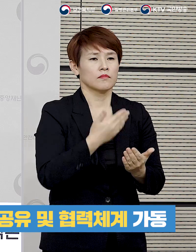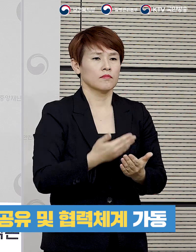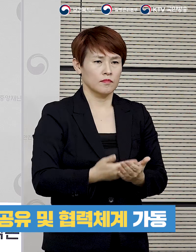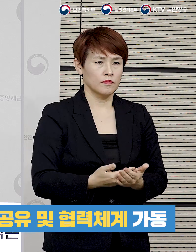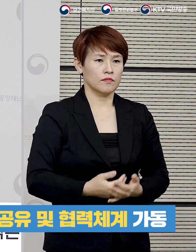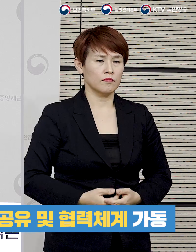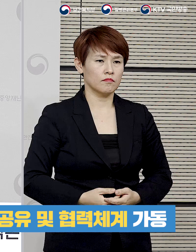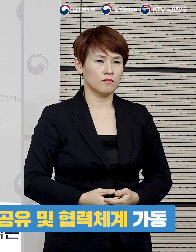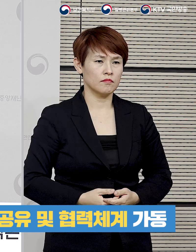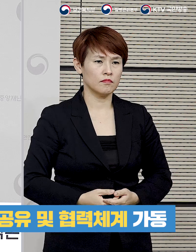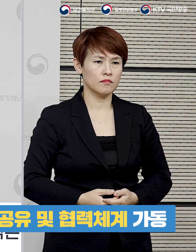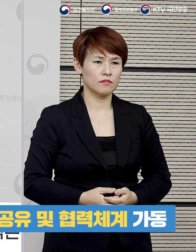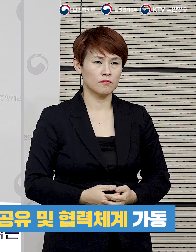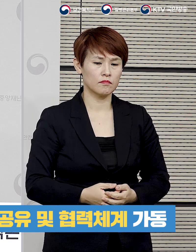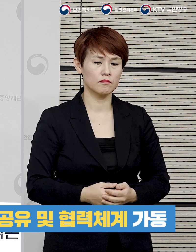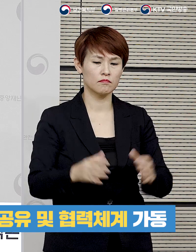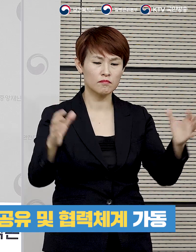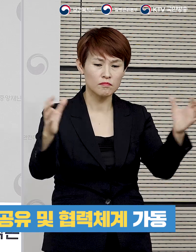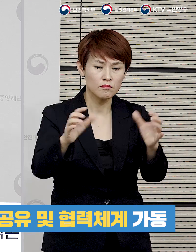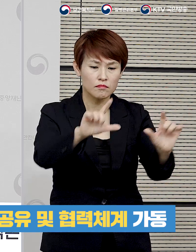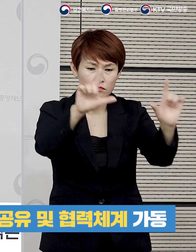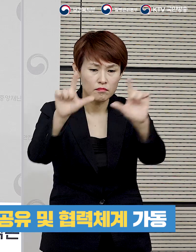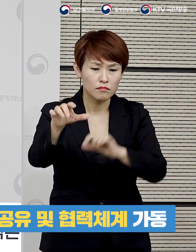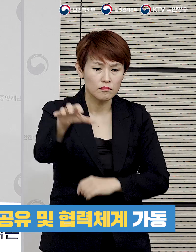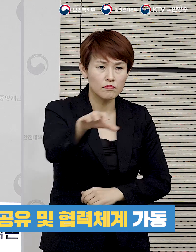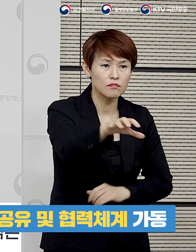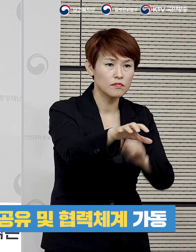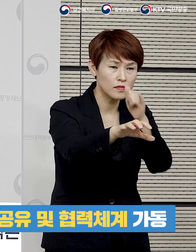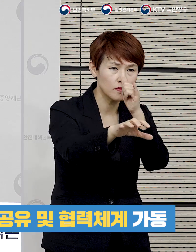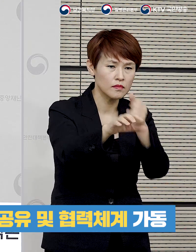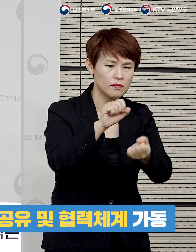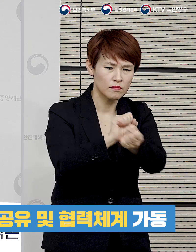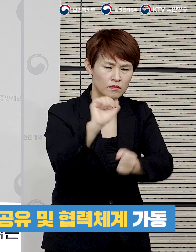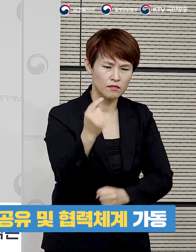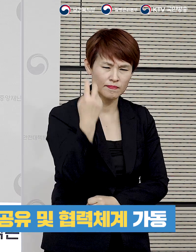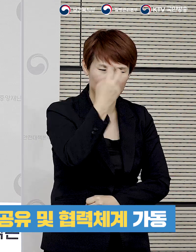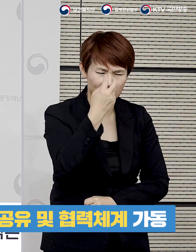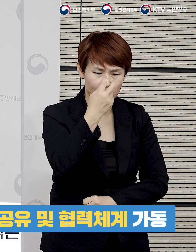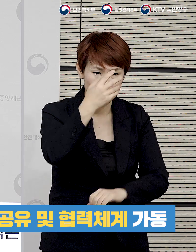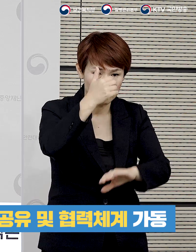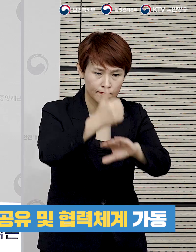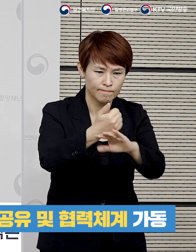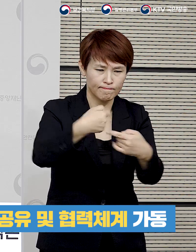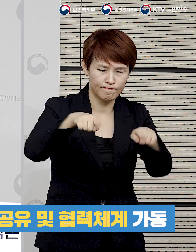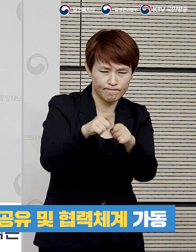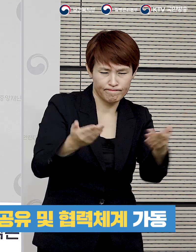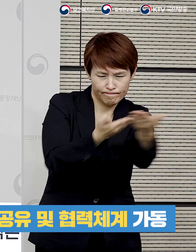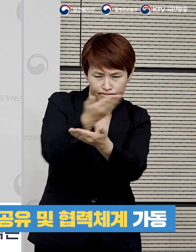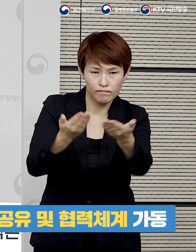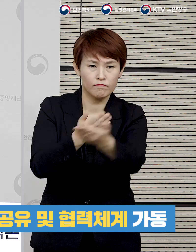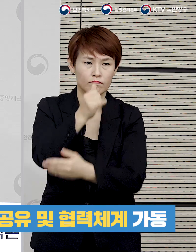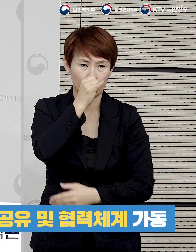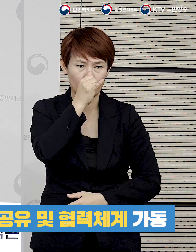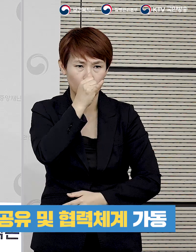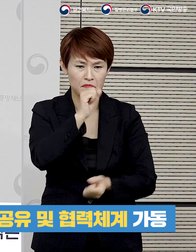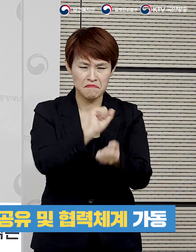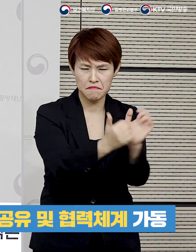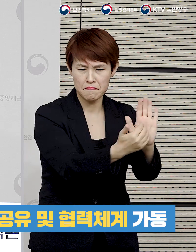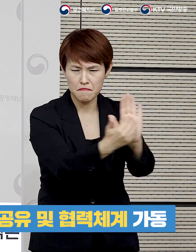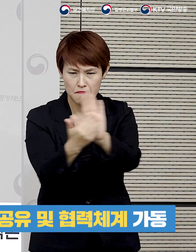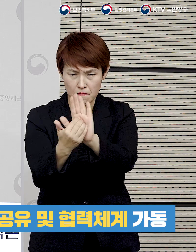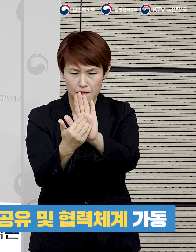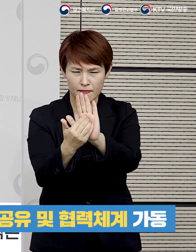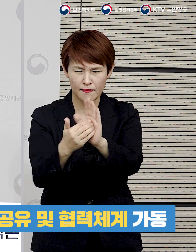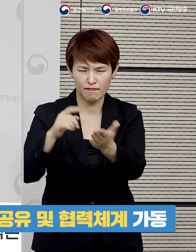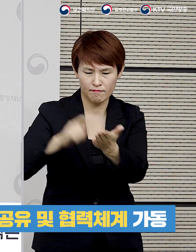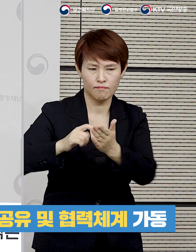무엇보다도 긴요합니다. 동일 생활권을 가지고 있는 수도권 지역에서는 역학조사 결과를 지속적으로 공유하고 필요한